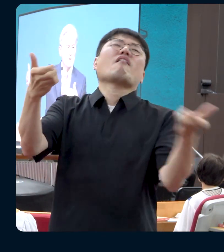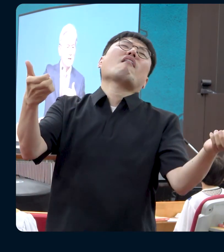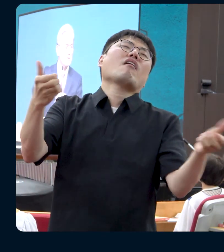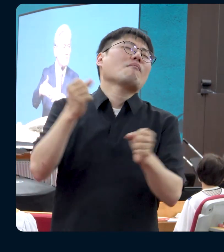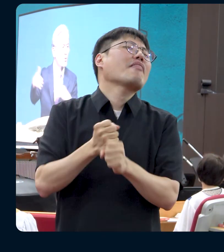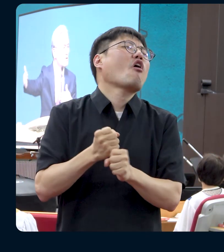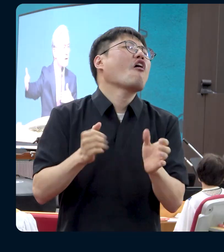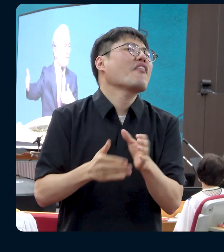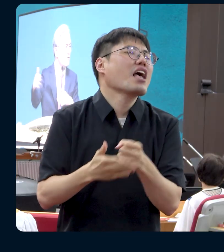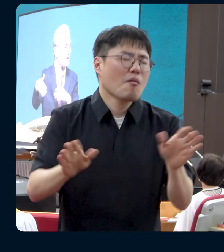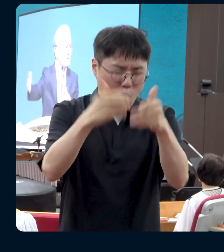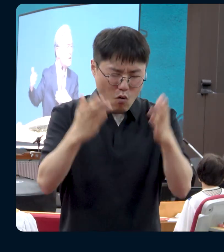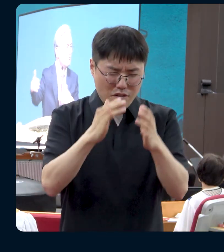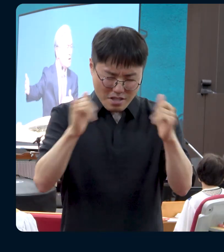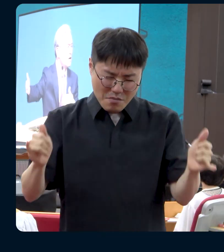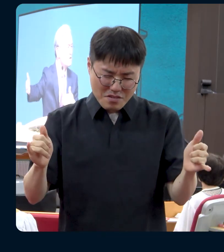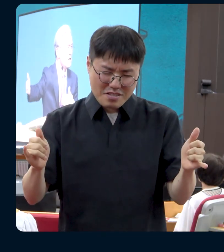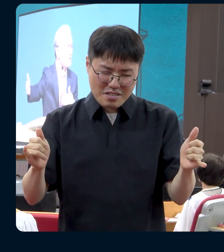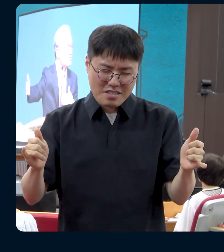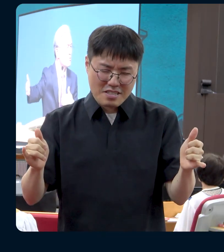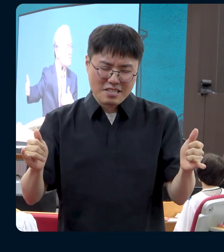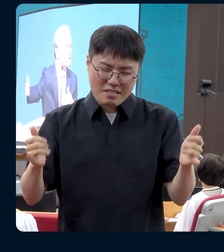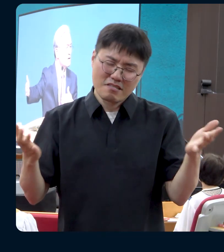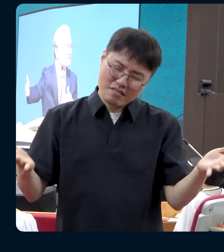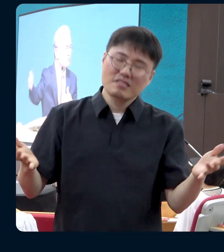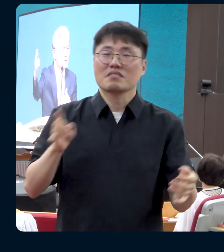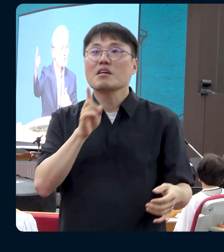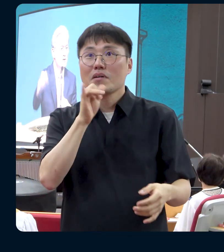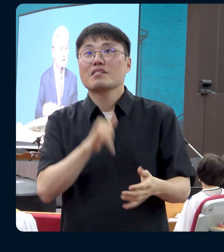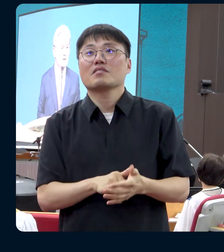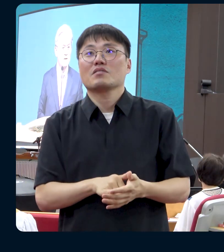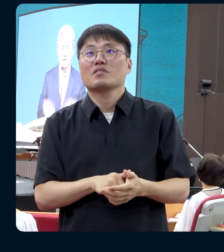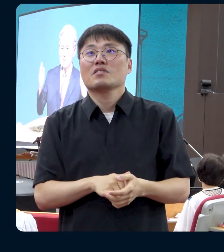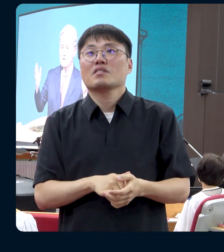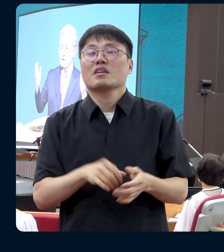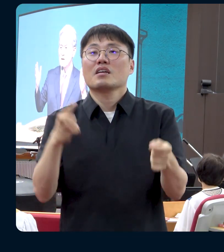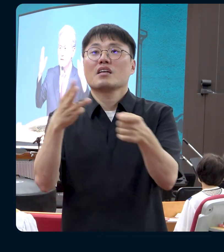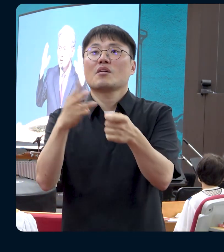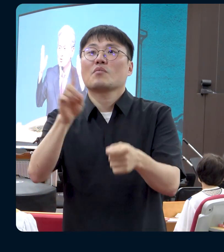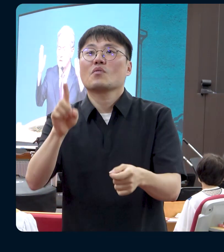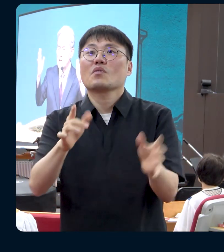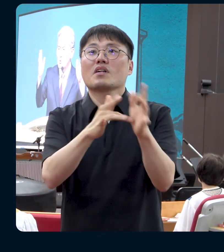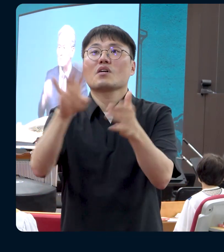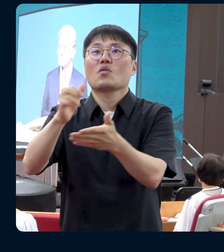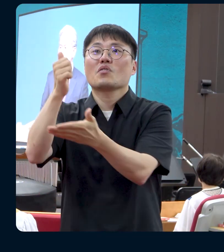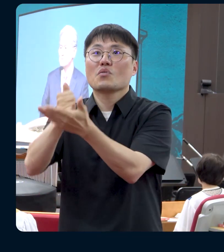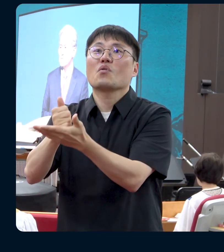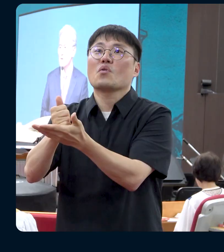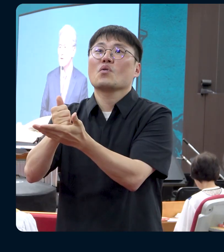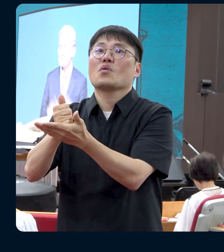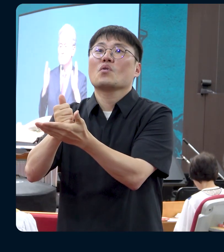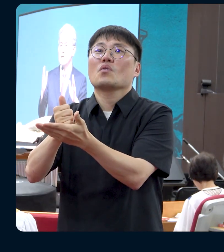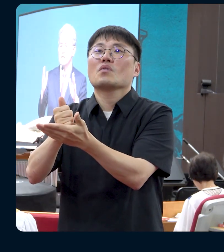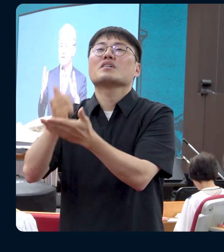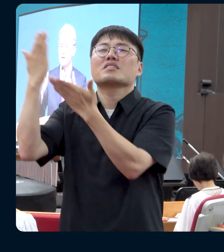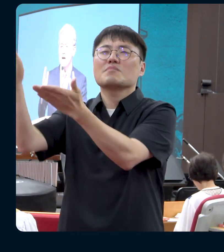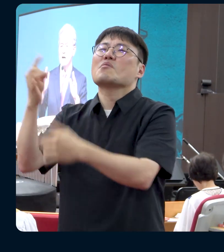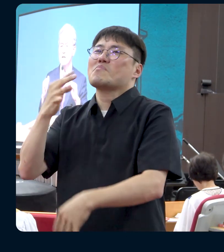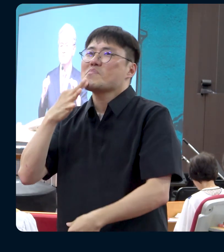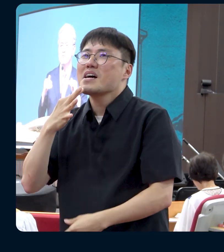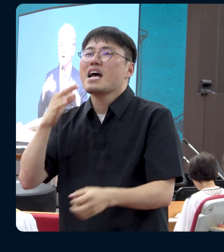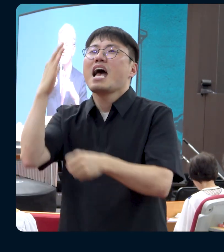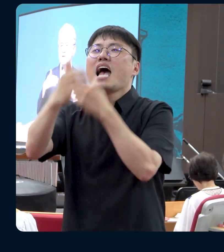떠나게 만들었습니다. 그래서 그 모든 사랑과 계획을 우리가 실감할 수 없습니다. 두 번째 원리. 세 번째, 예수 그리스도.